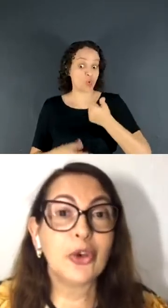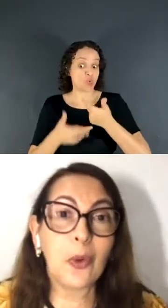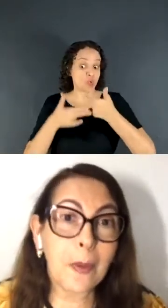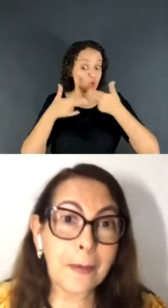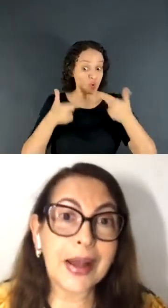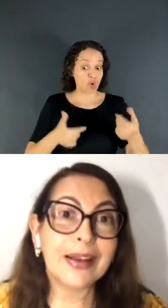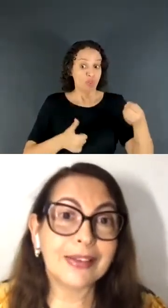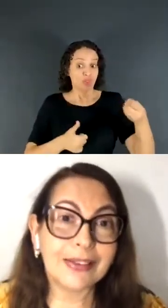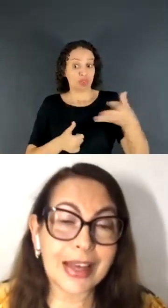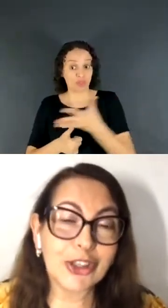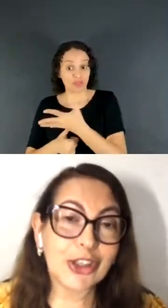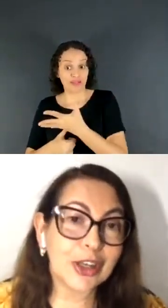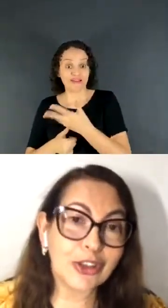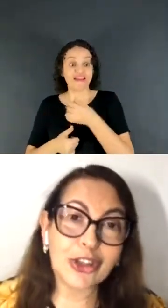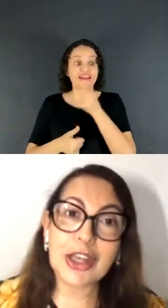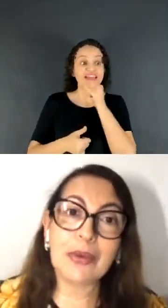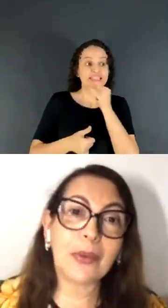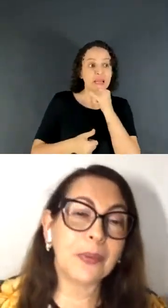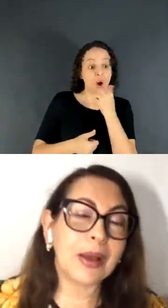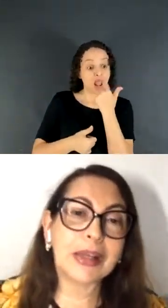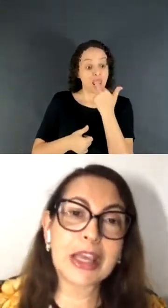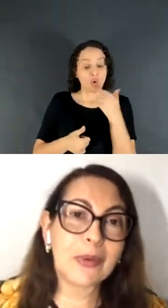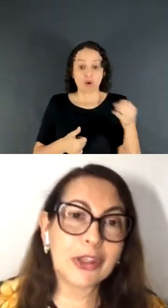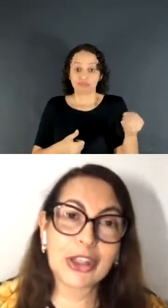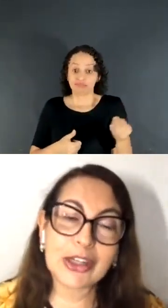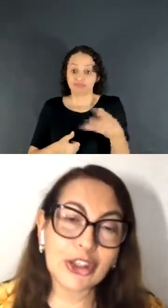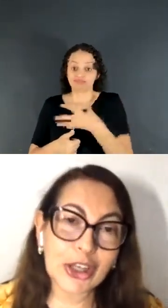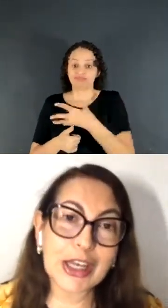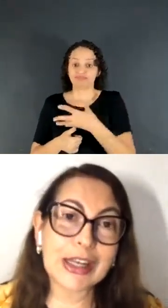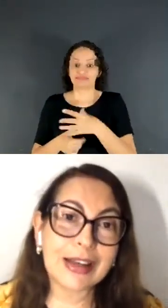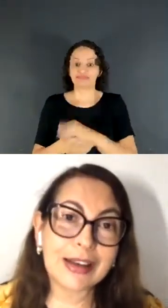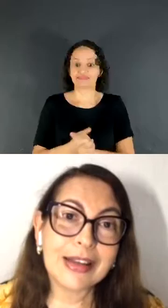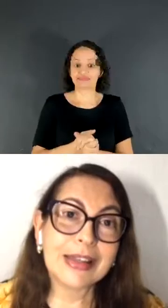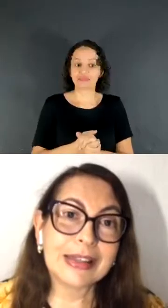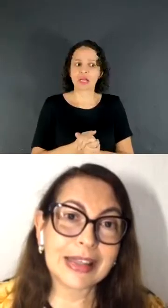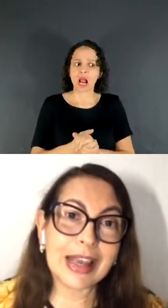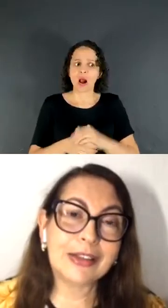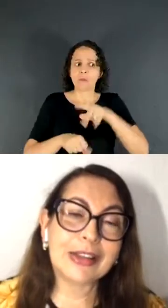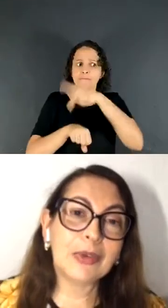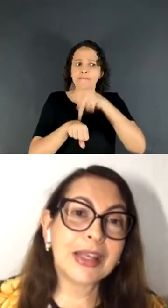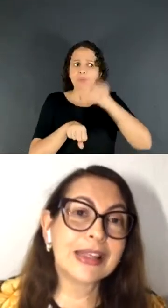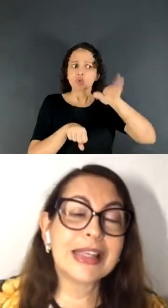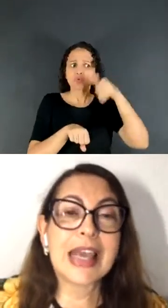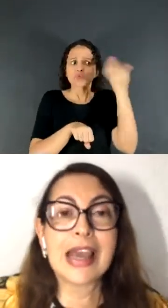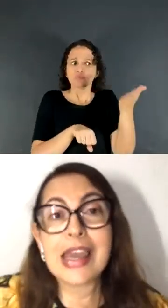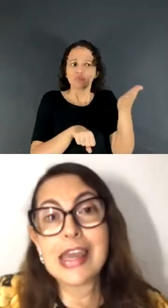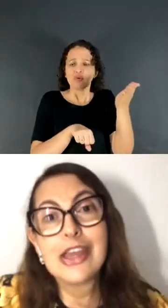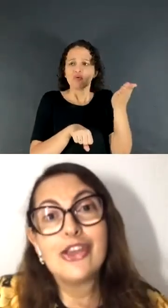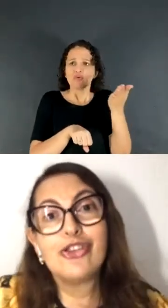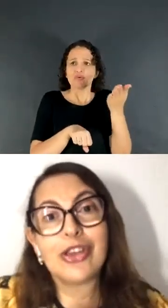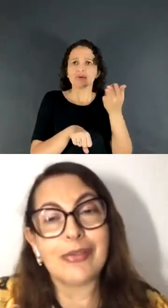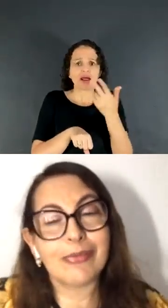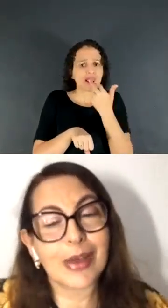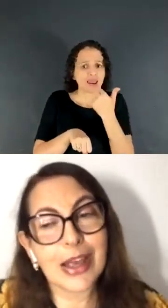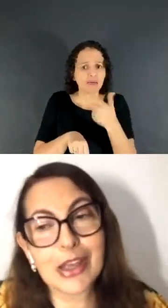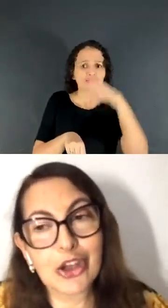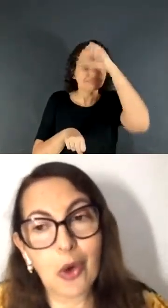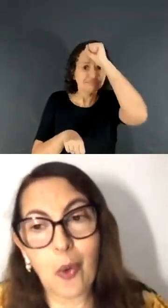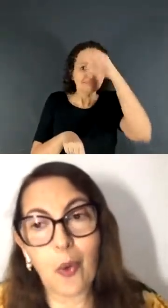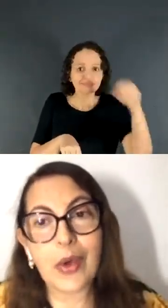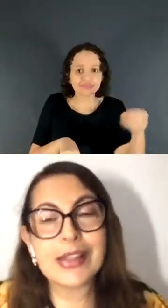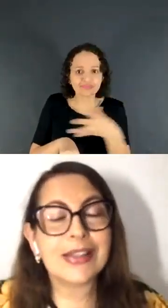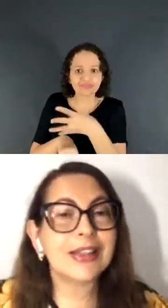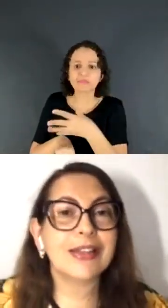um idioma, né? Estrangeiro, uma língua estrangeira, certo? Então, tem assim,